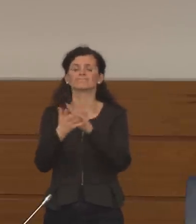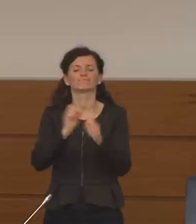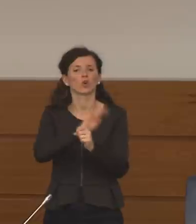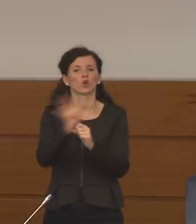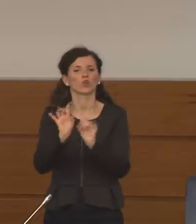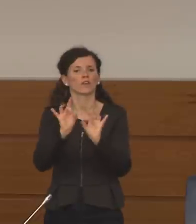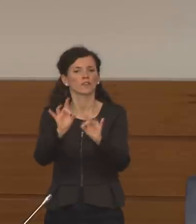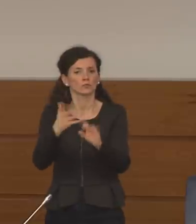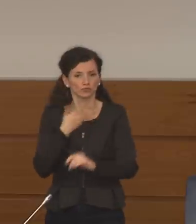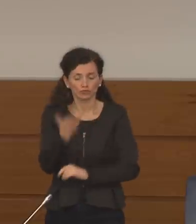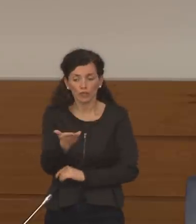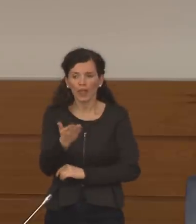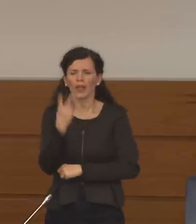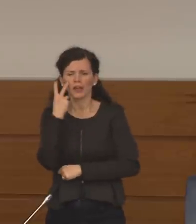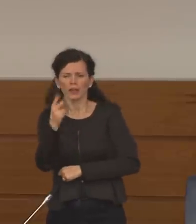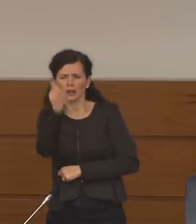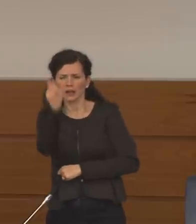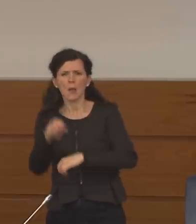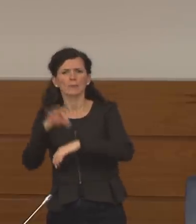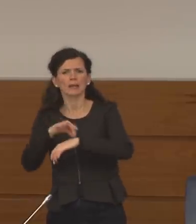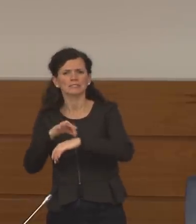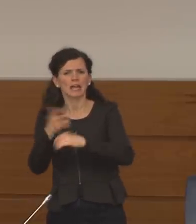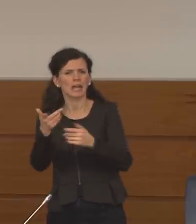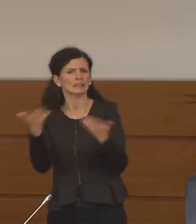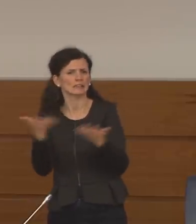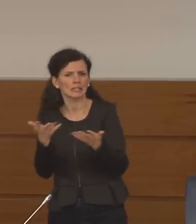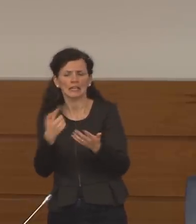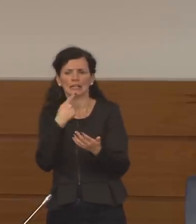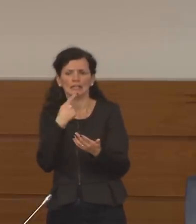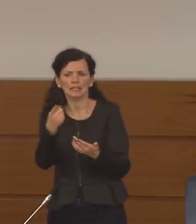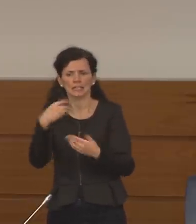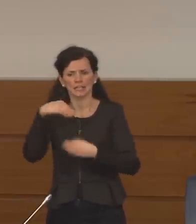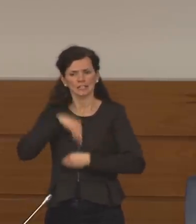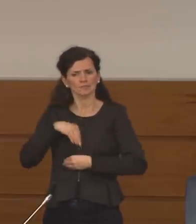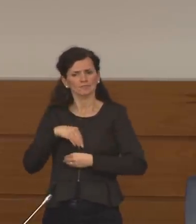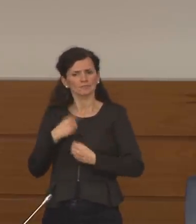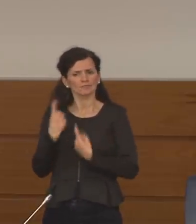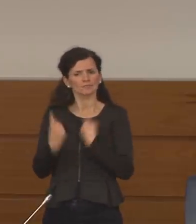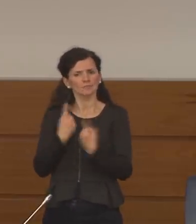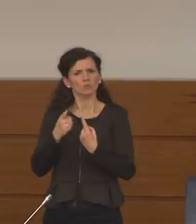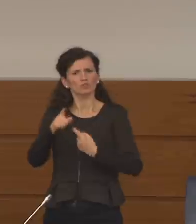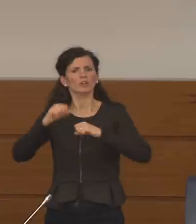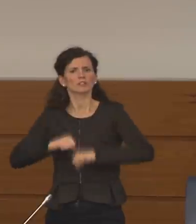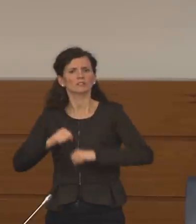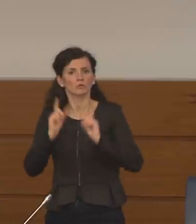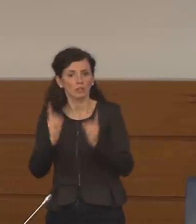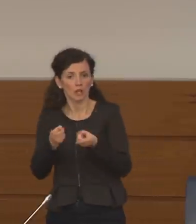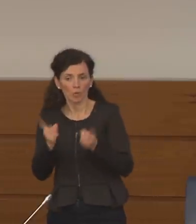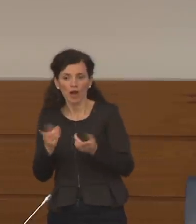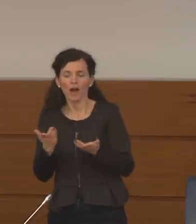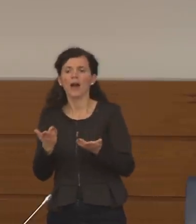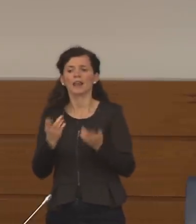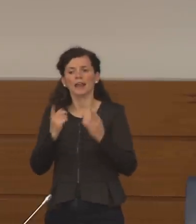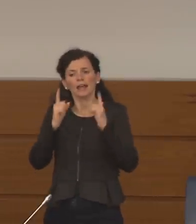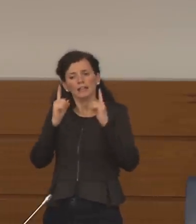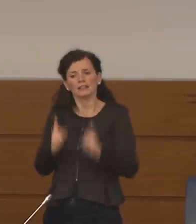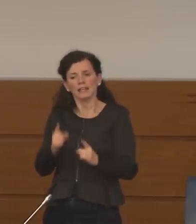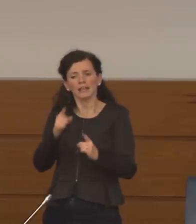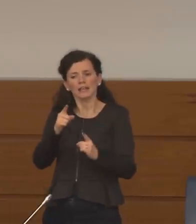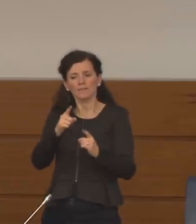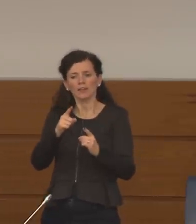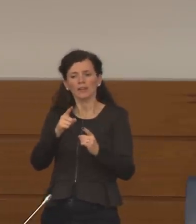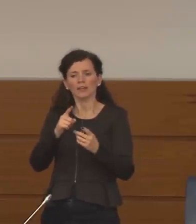pazienti e dei sintomi clinici dei pazienti che poi devono avere determinati livelli di